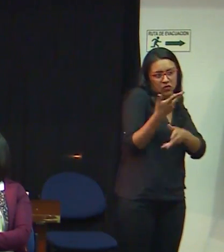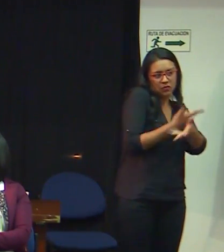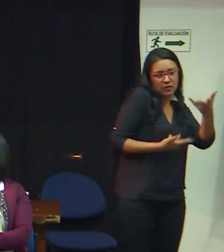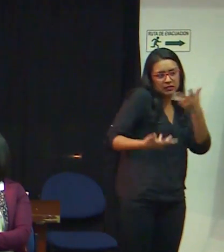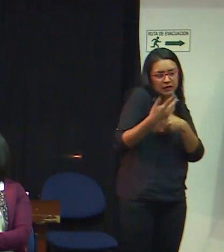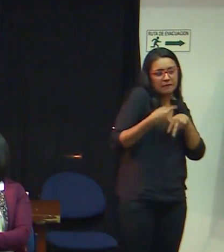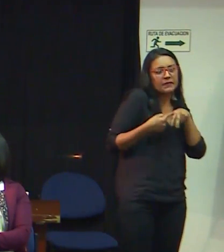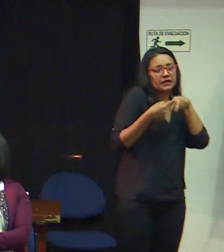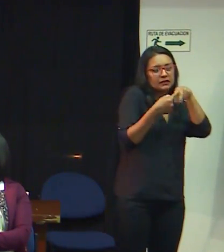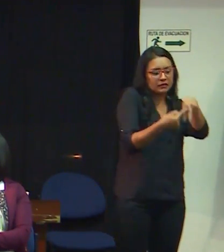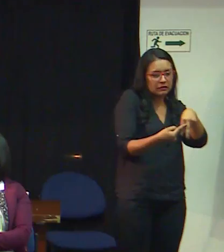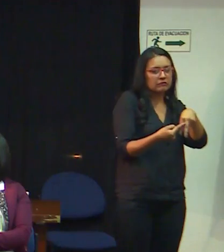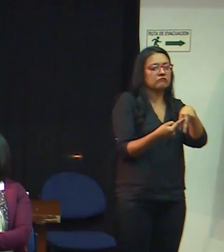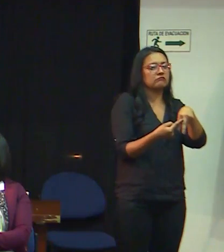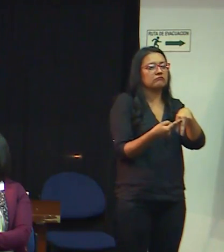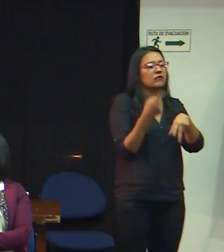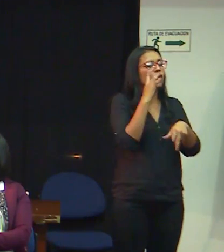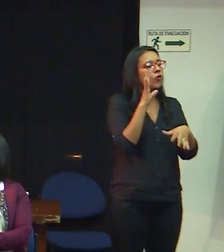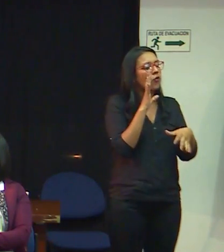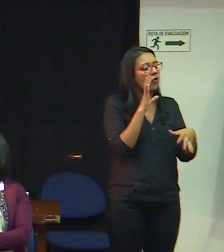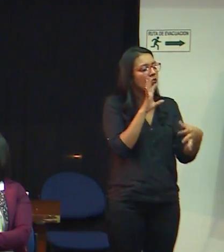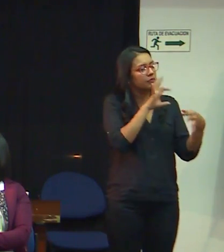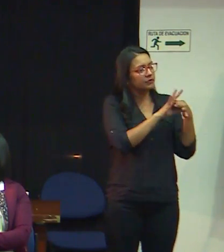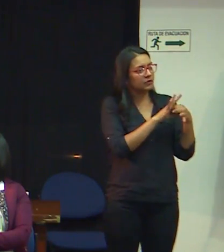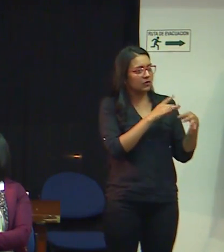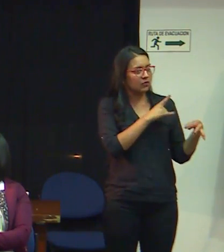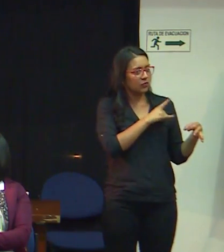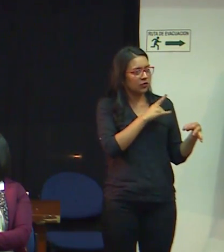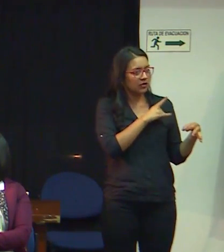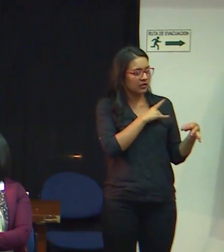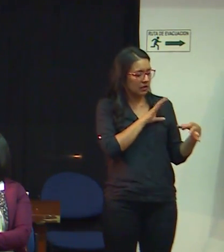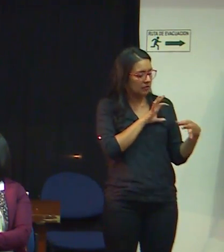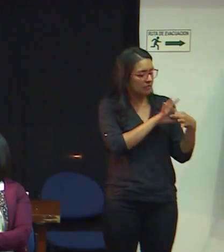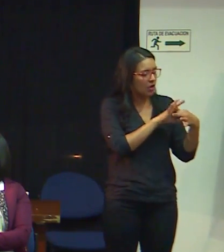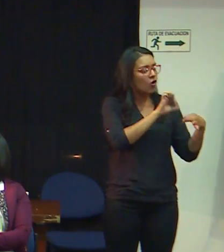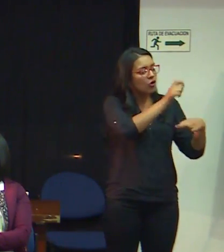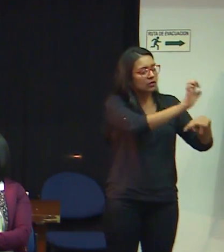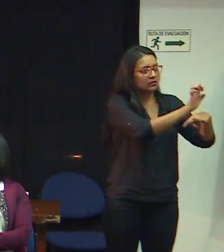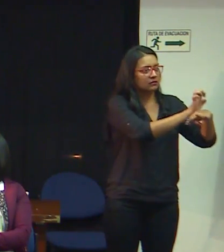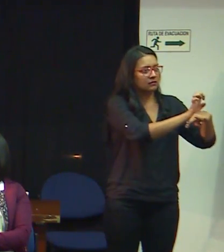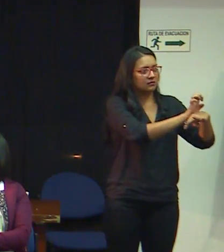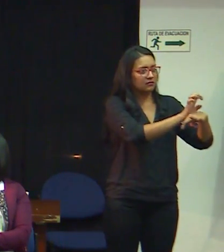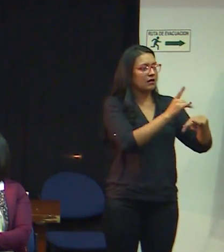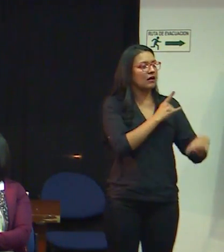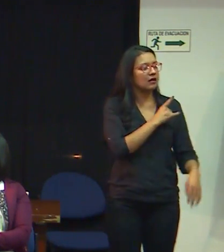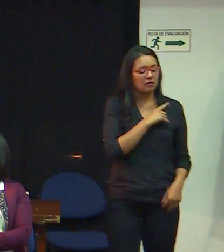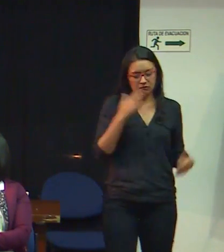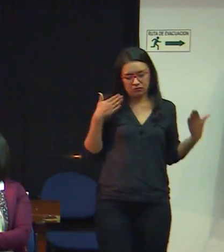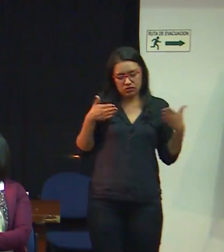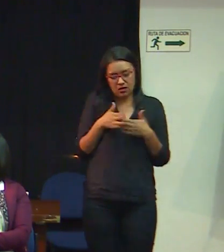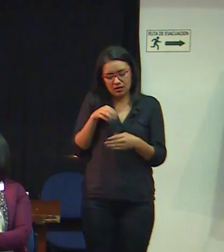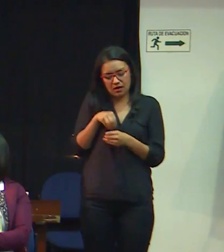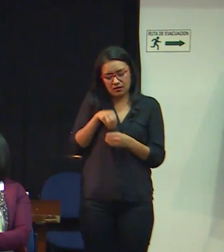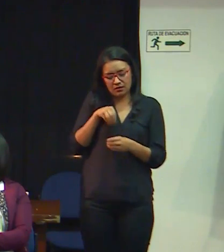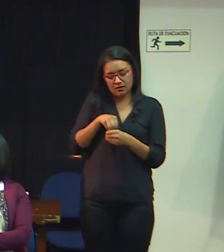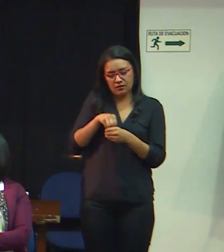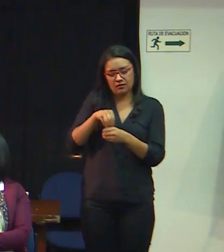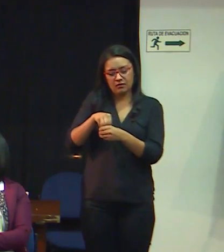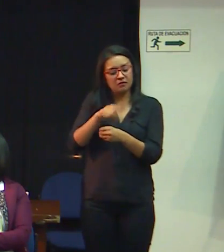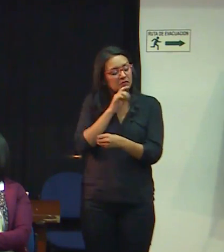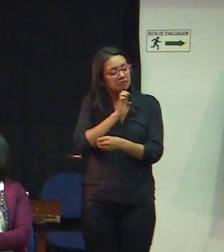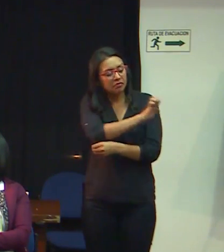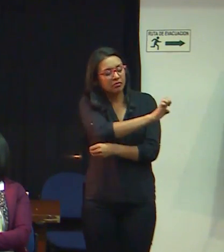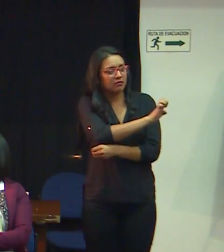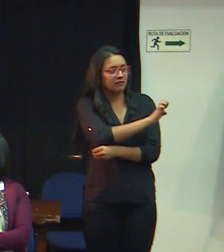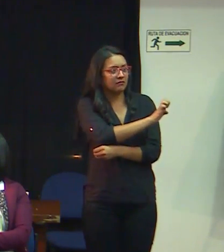ustedes su presentación y también esos vínculos entre la universidad con otros lugares. Es que aquí no podemos estar haciendo todo adentro y dejando